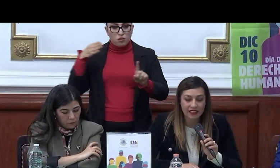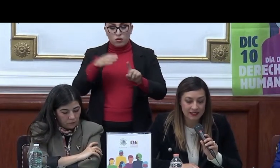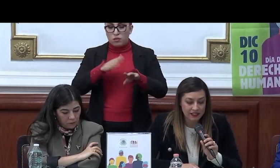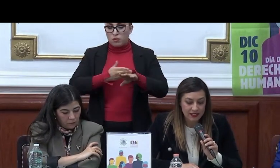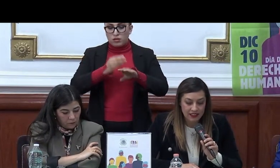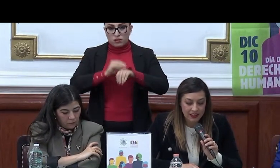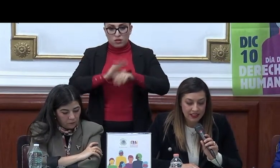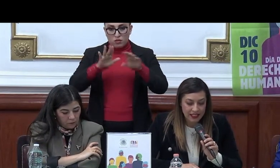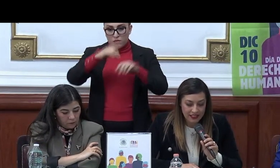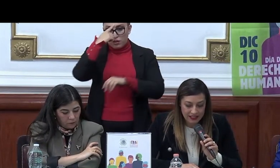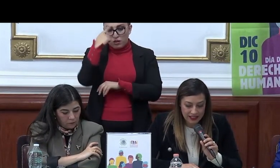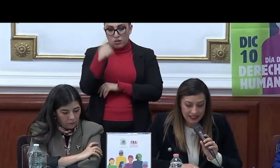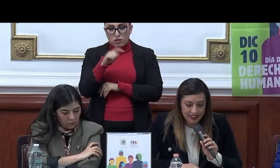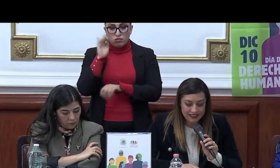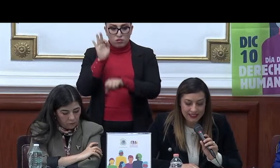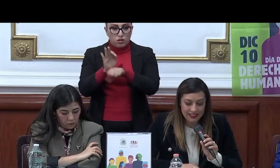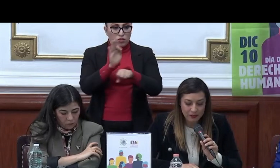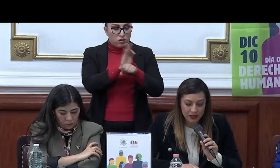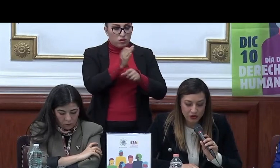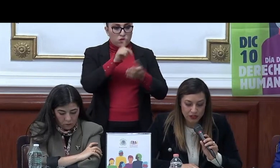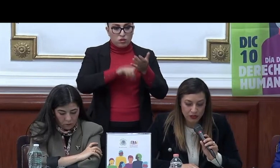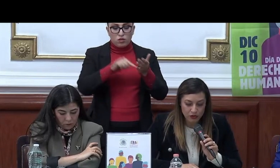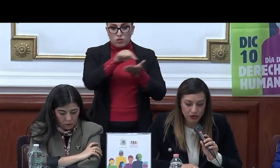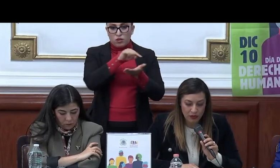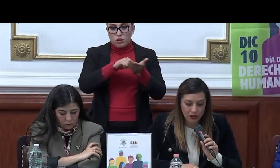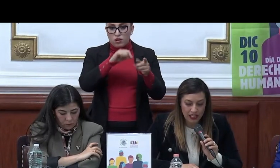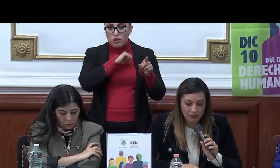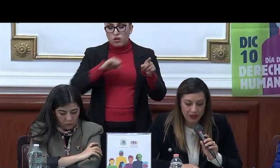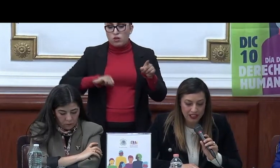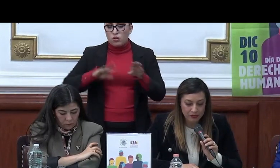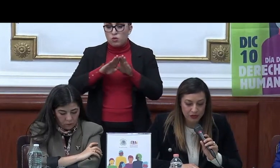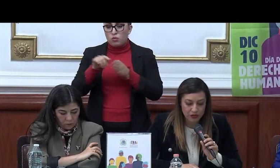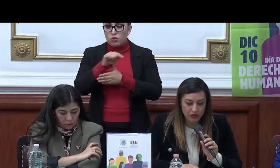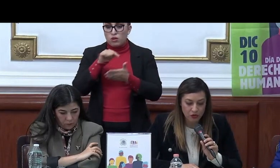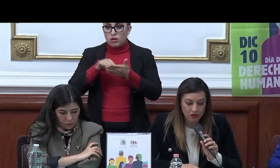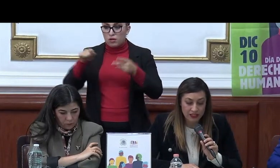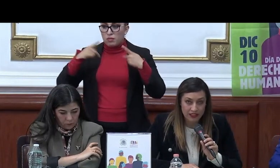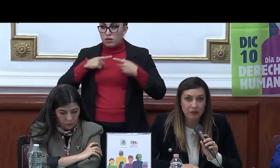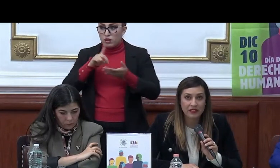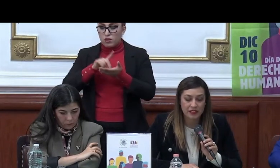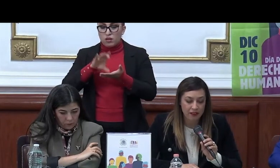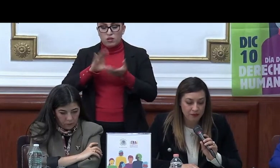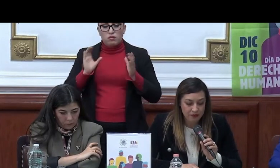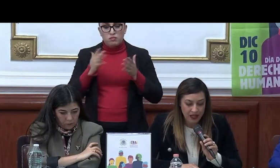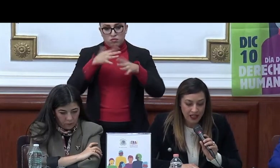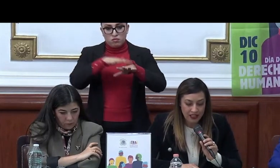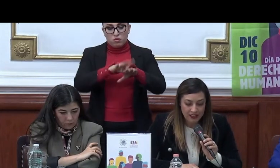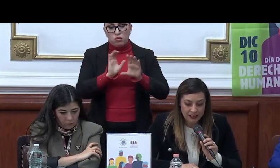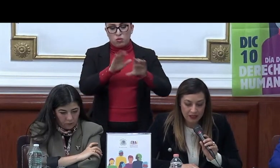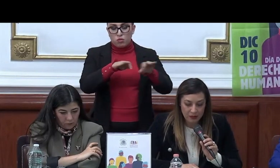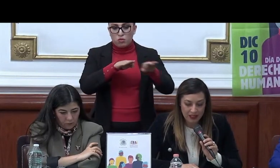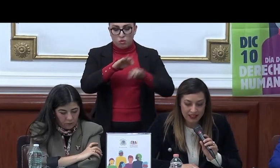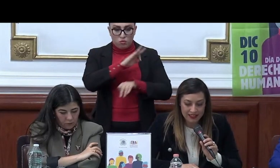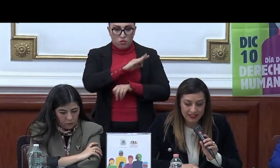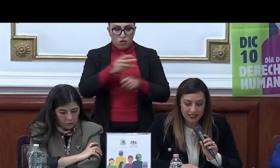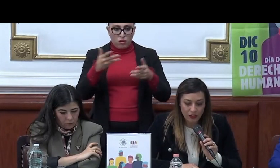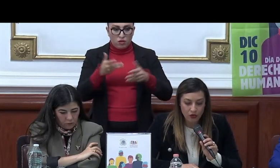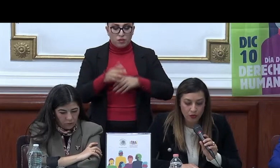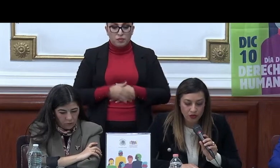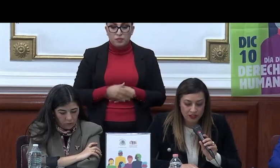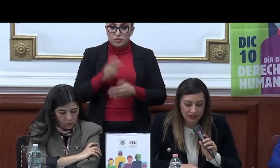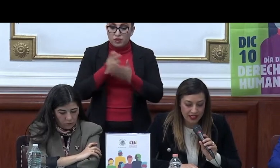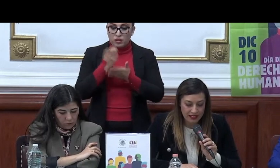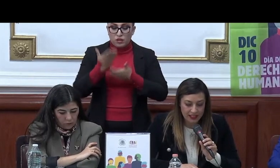garantizar que las alcaldías sean espacios de inclusión laboral para las personas con discapacidad. La iniciativa plantea destinar